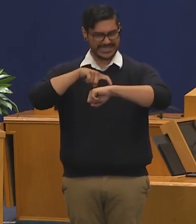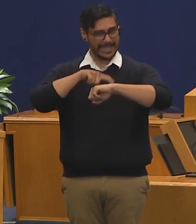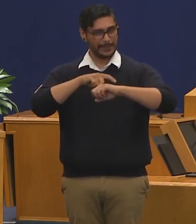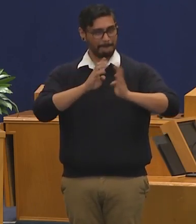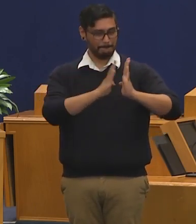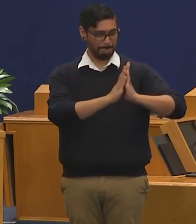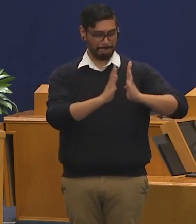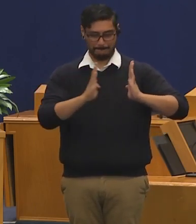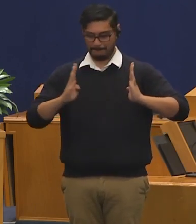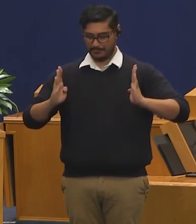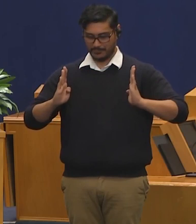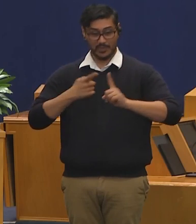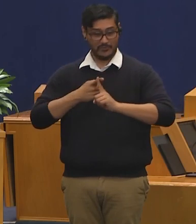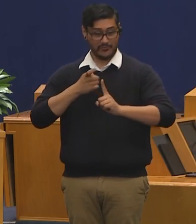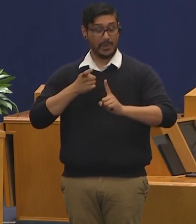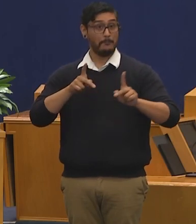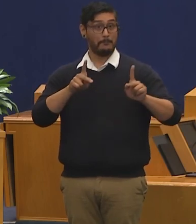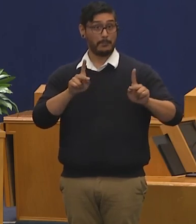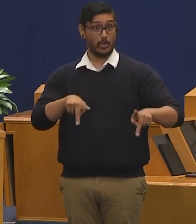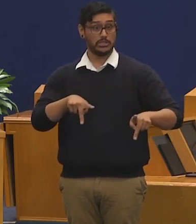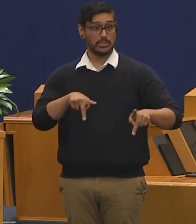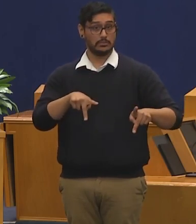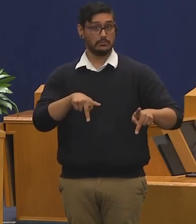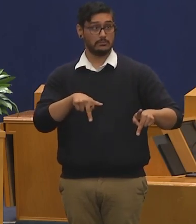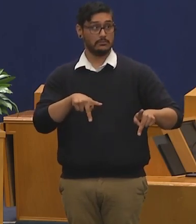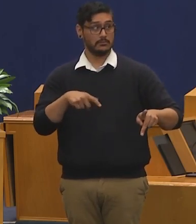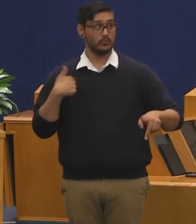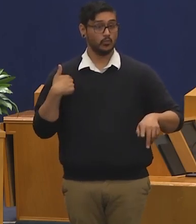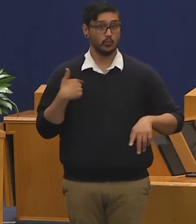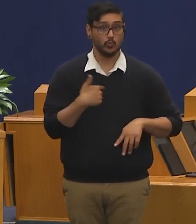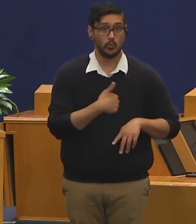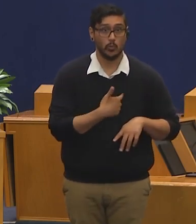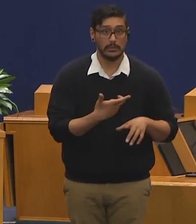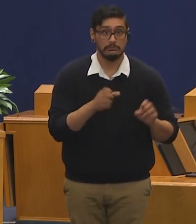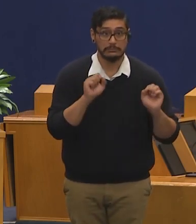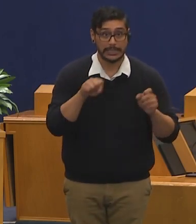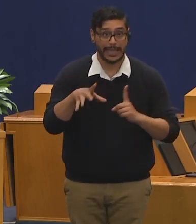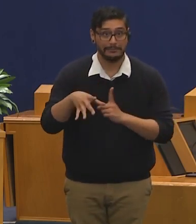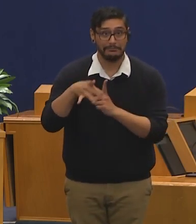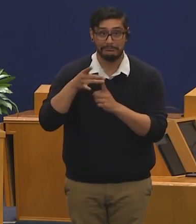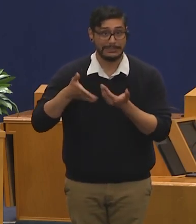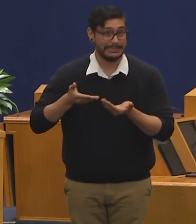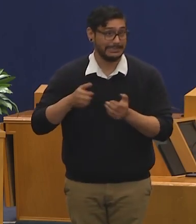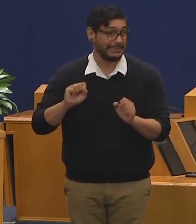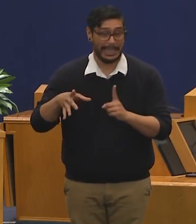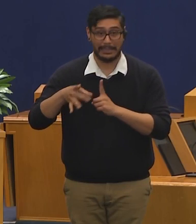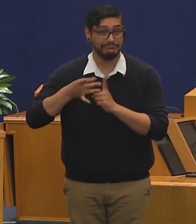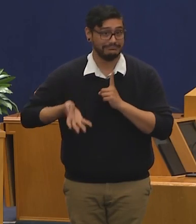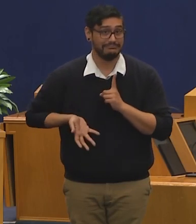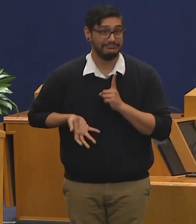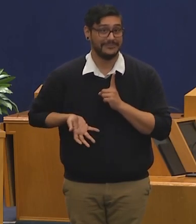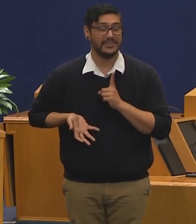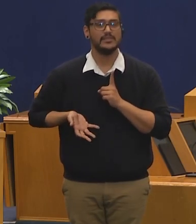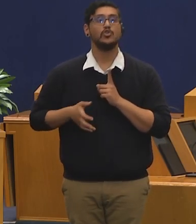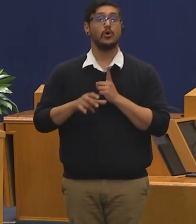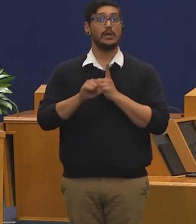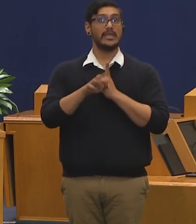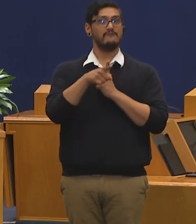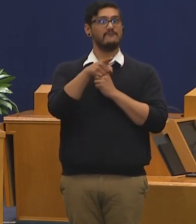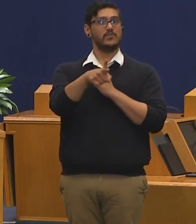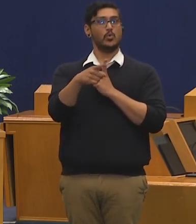está susceptible, y todos estamos susceptibles, esa persona se expuesta al